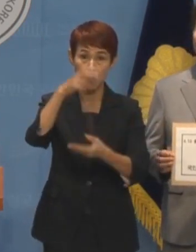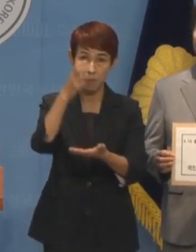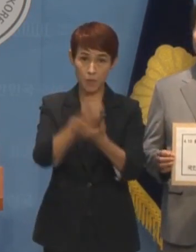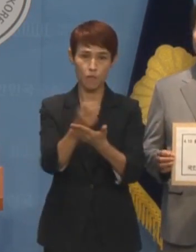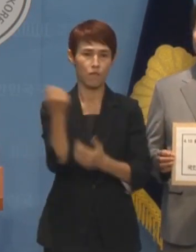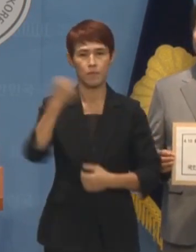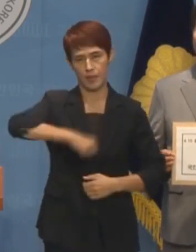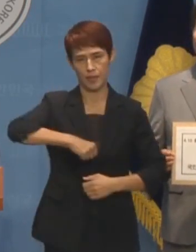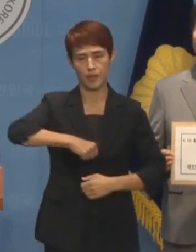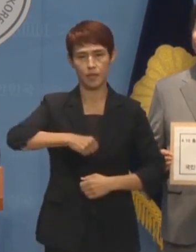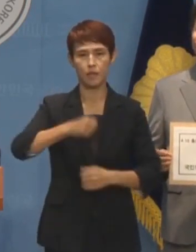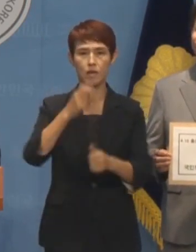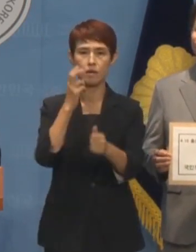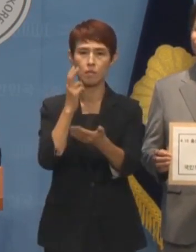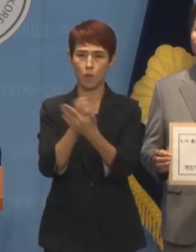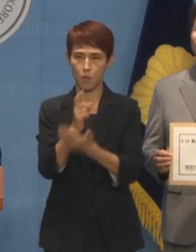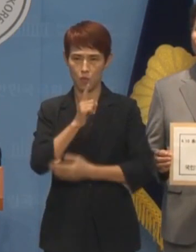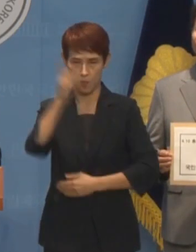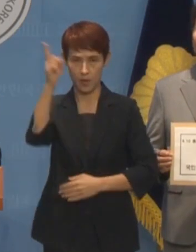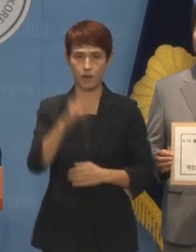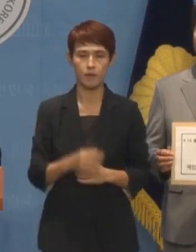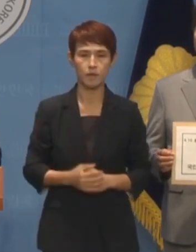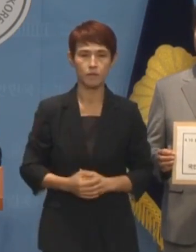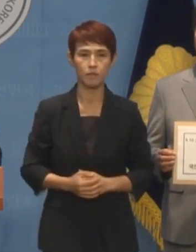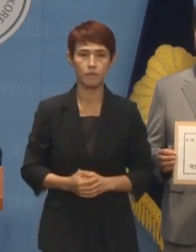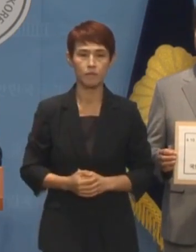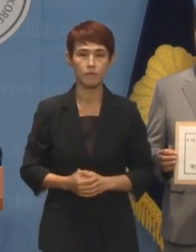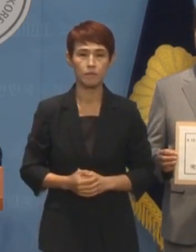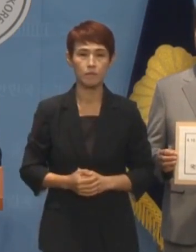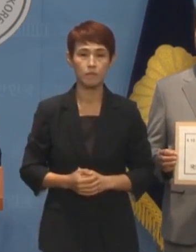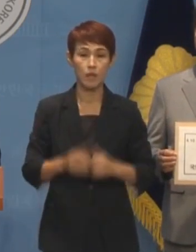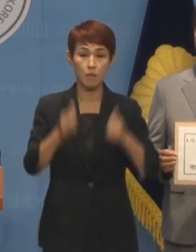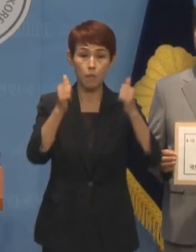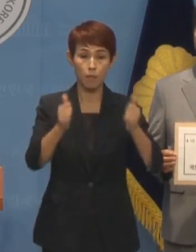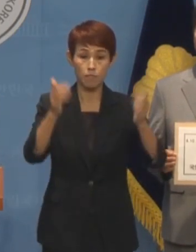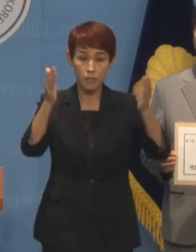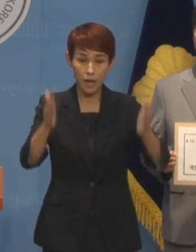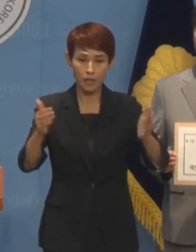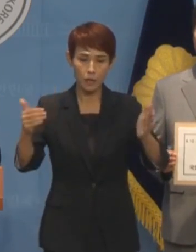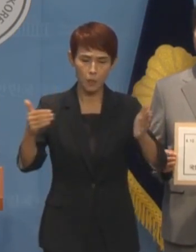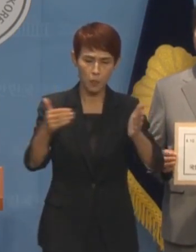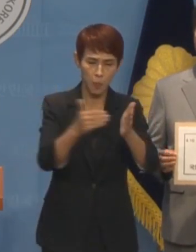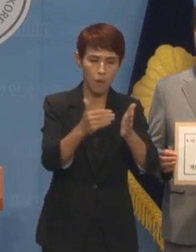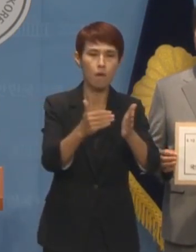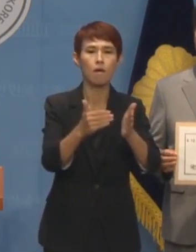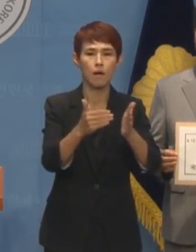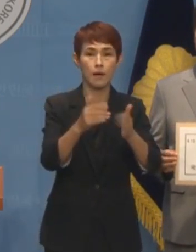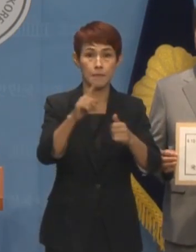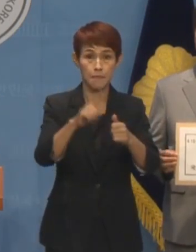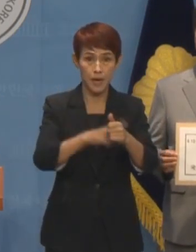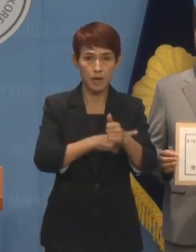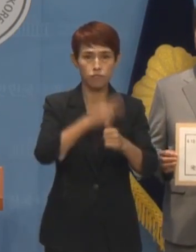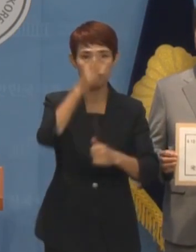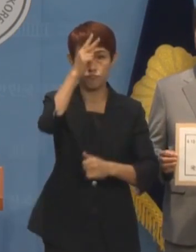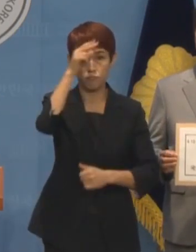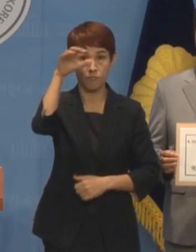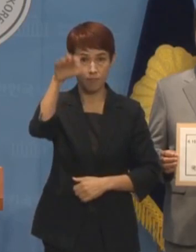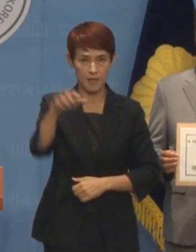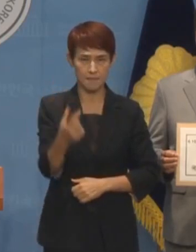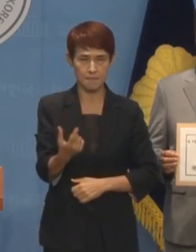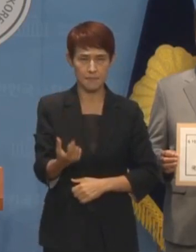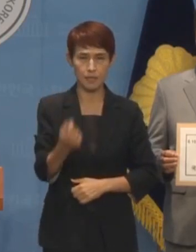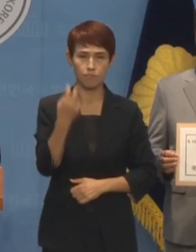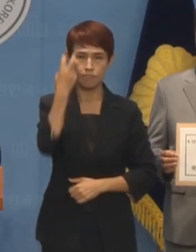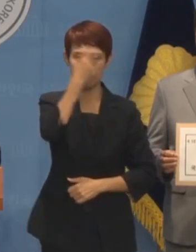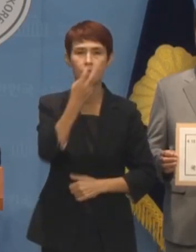이 부분에 대해서 범죄의 중대성과 공소시효가 임박한 점을 고려해서 수사기관에서 엄중하고 신속하게